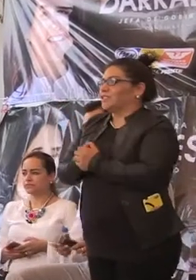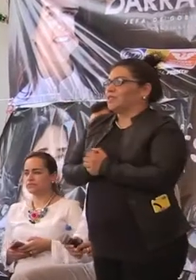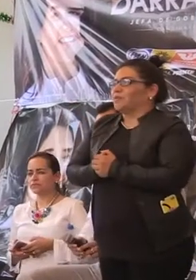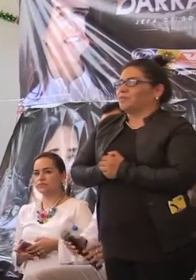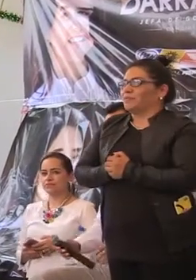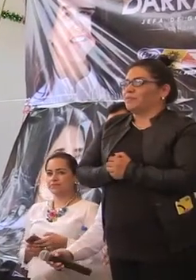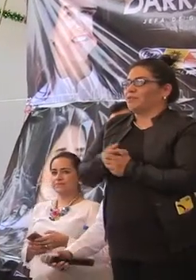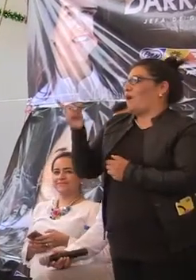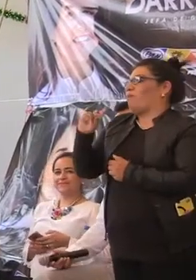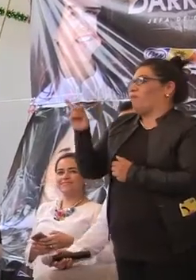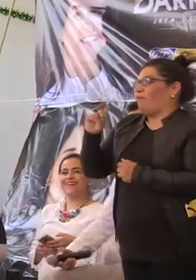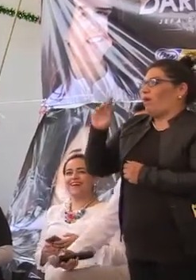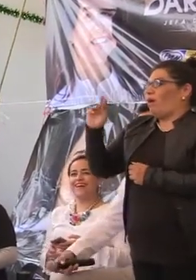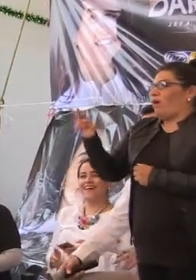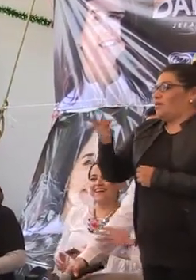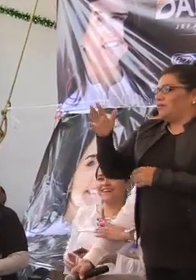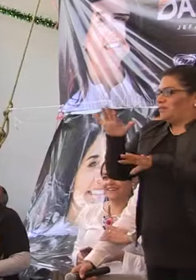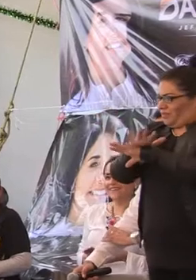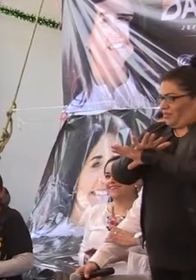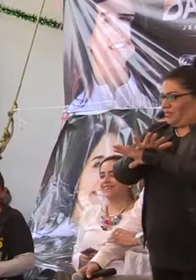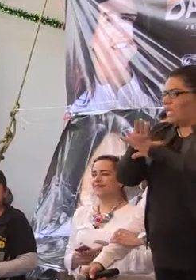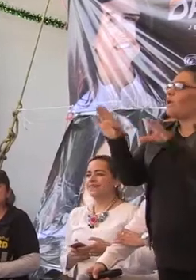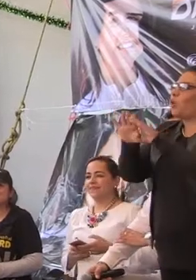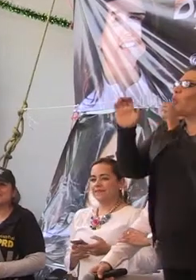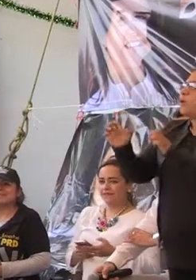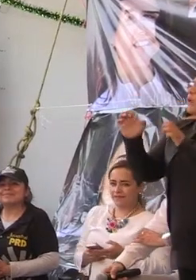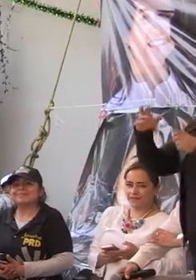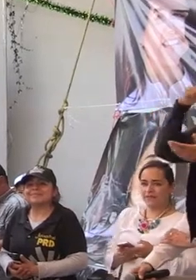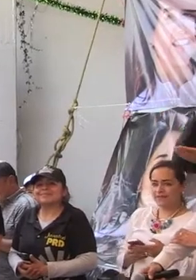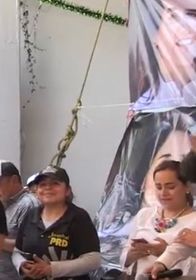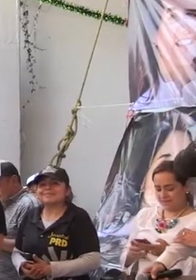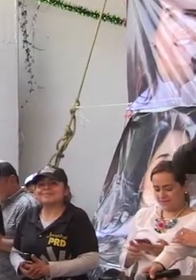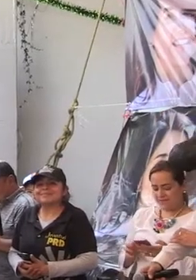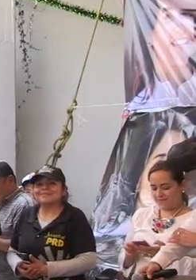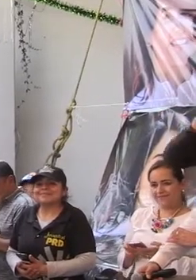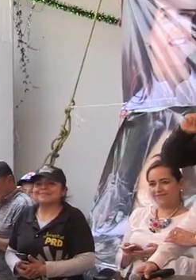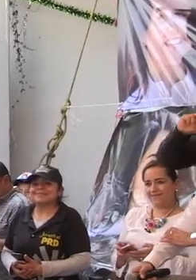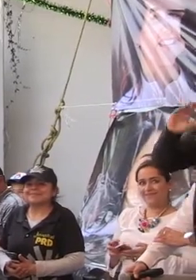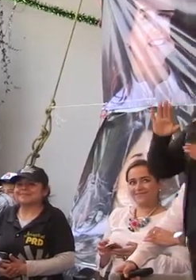mujeres, no, esa no es la pregunta. ¿Cómo están las que mandan en Xochimilco?